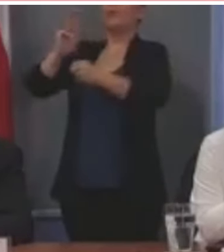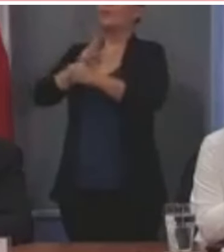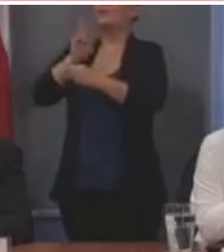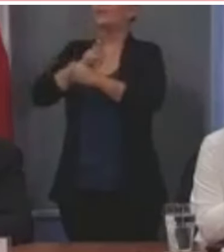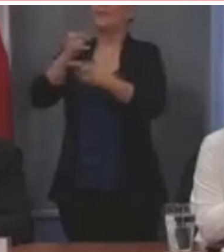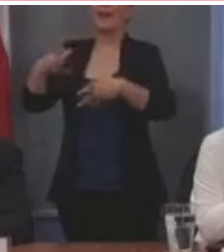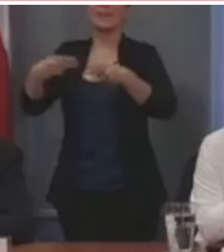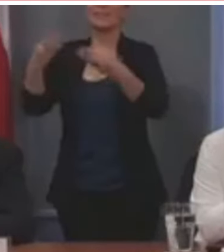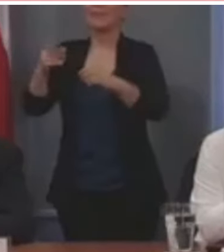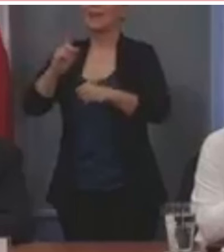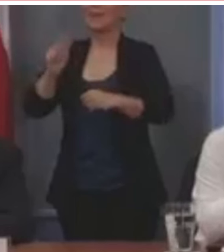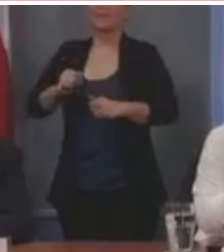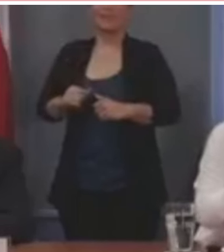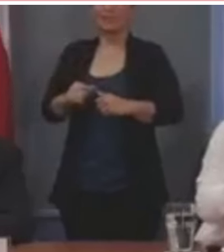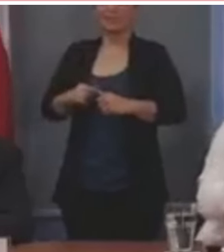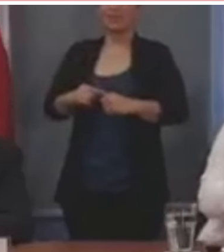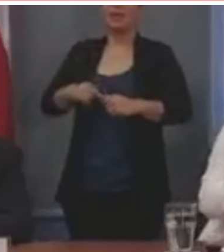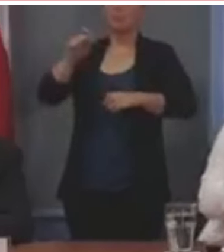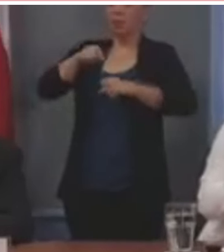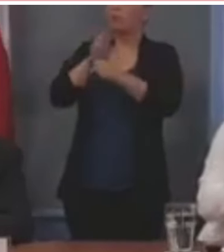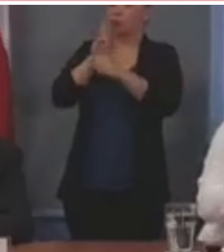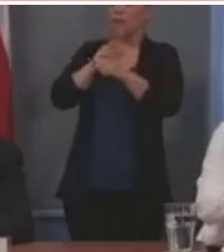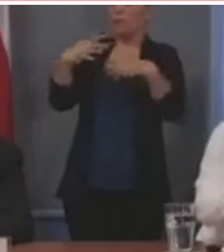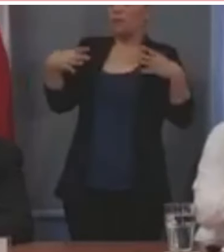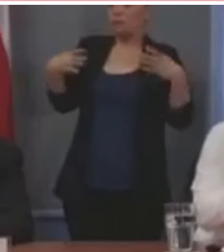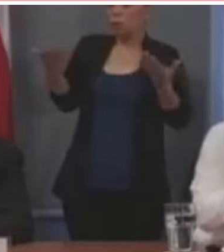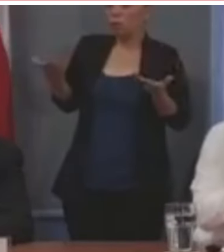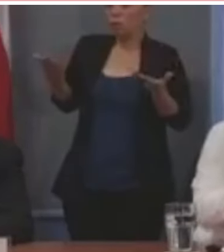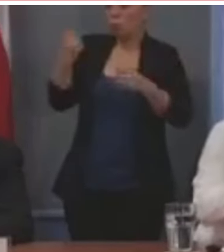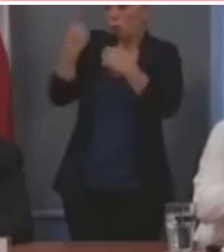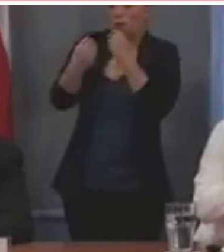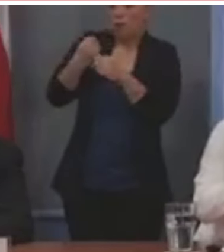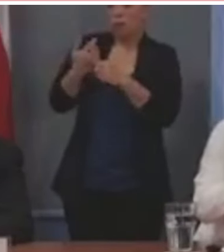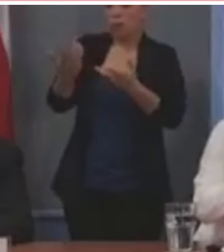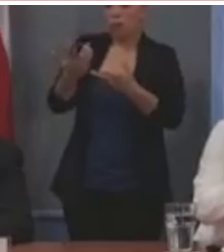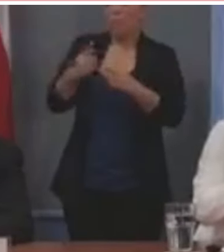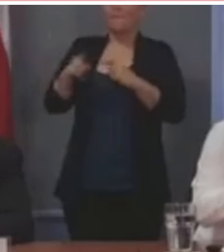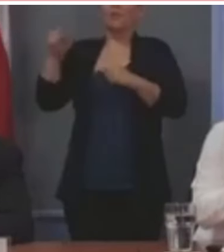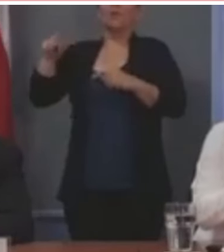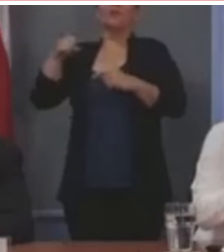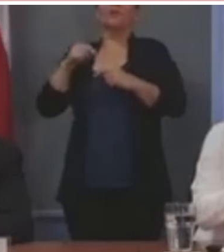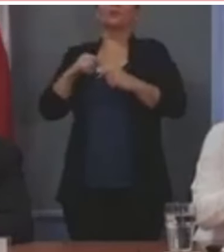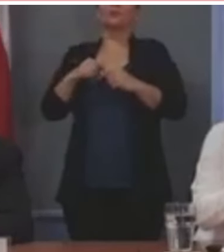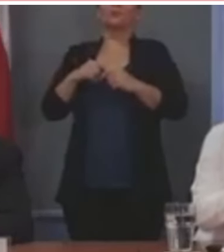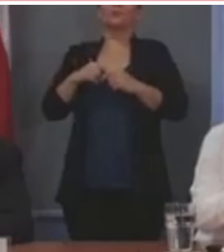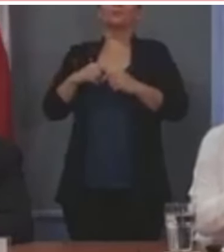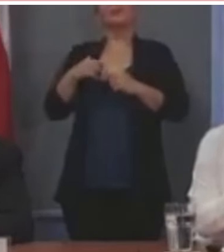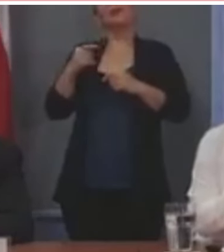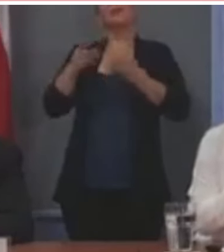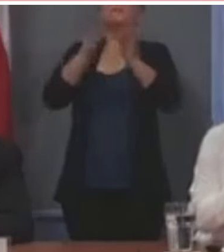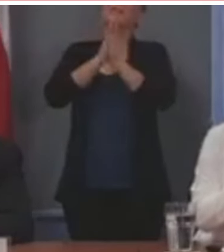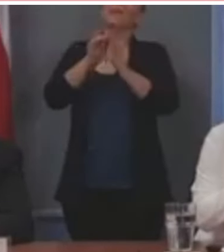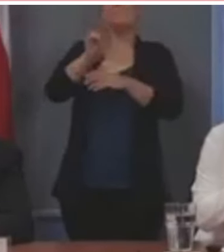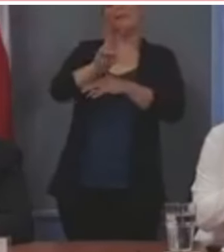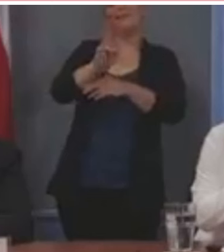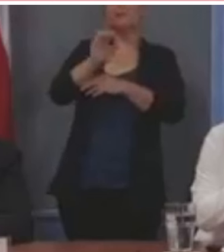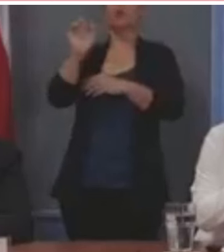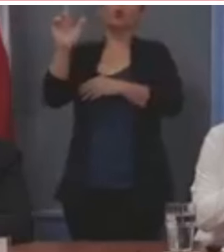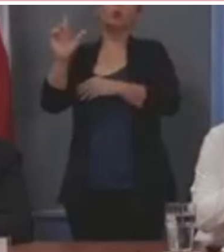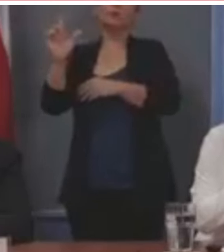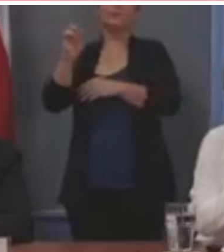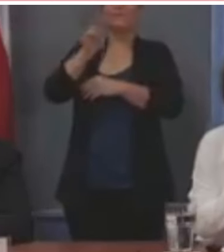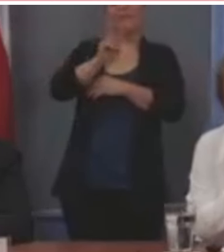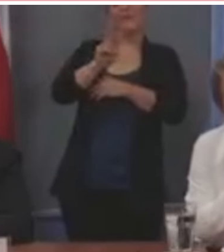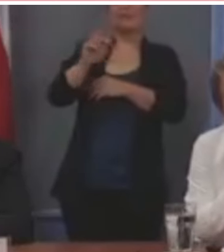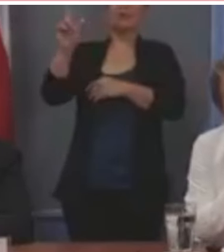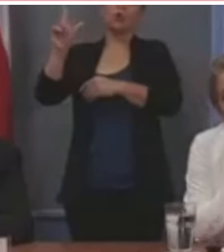en los 3 tractos que se tienen que invertir por año, pedían viernes o lunes.